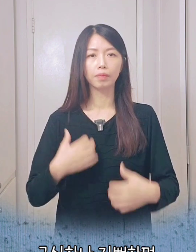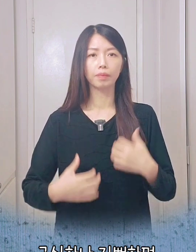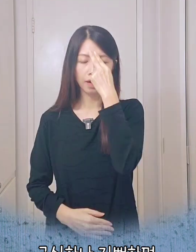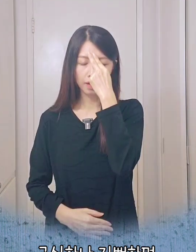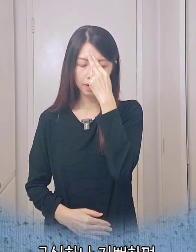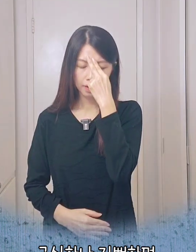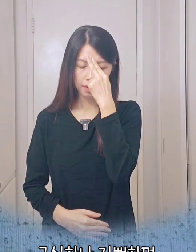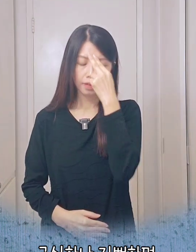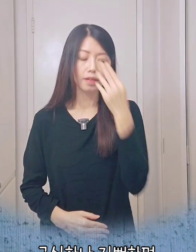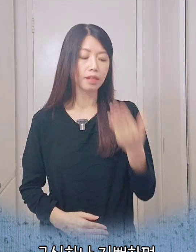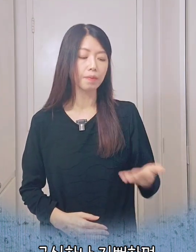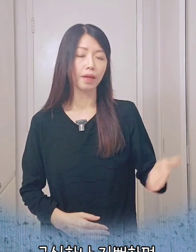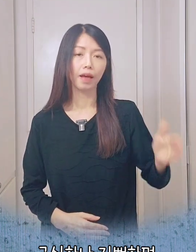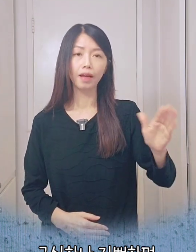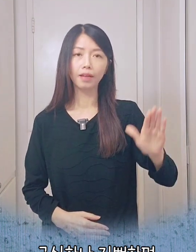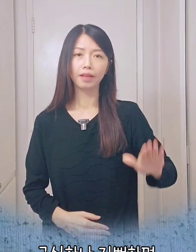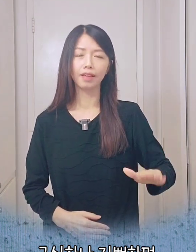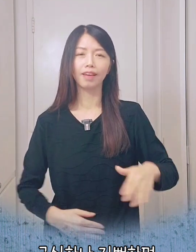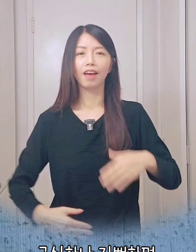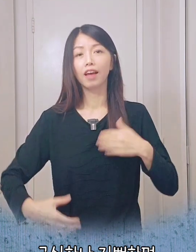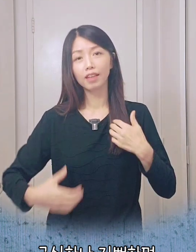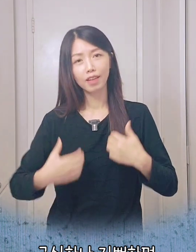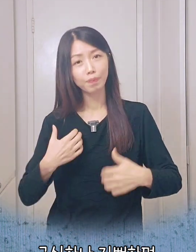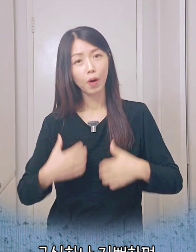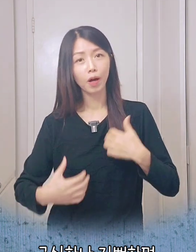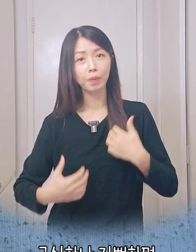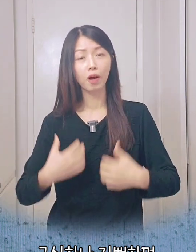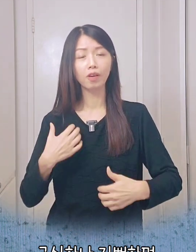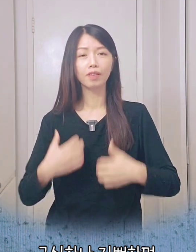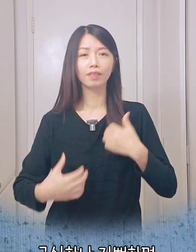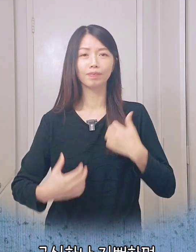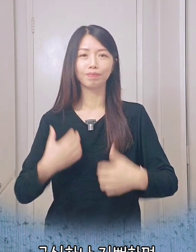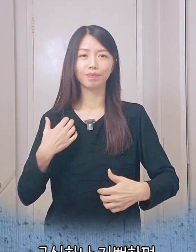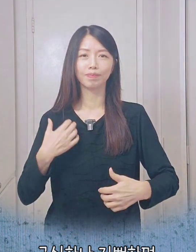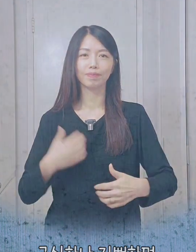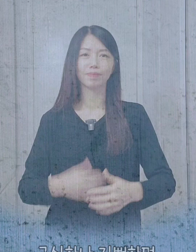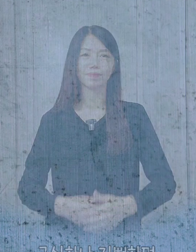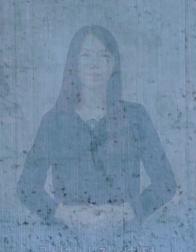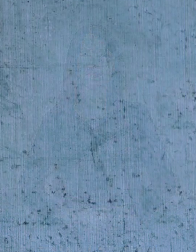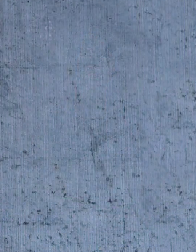기뻐하며. 근심하나, 기뻐하며.